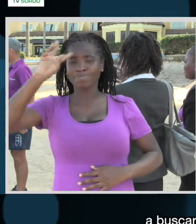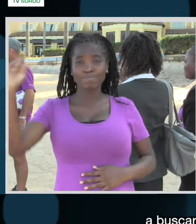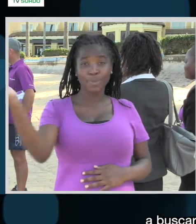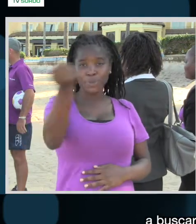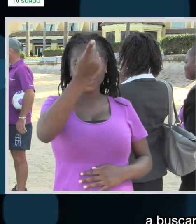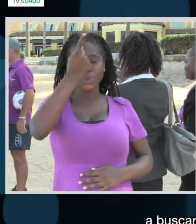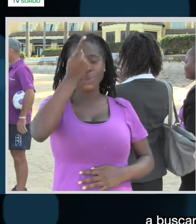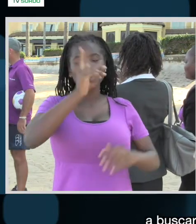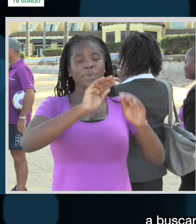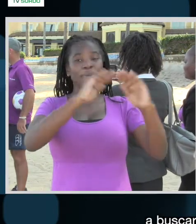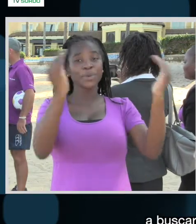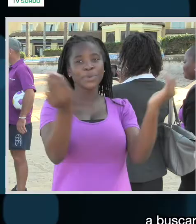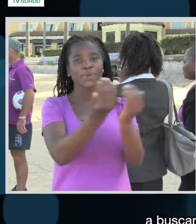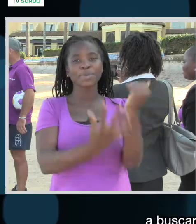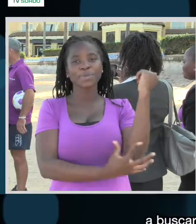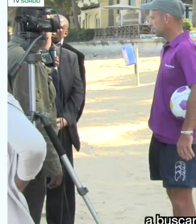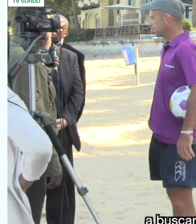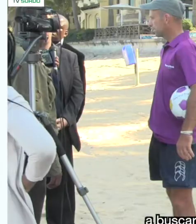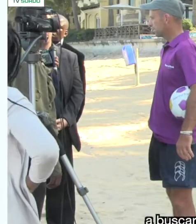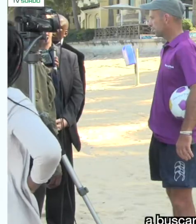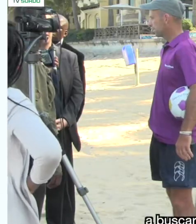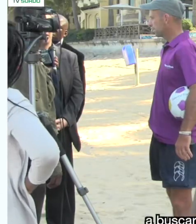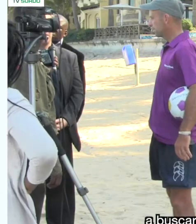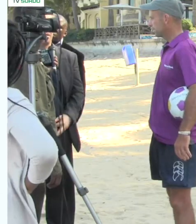mundo mais justo e igual para todos.